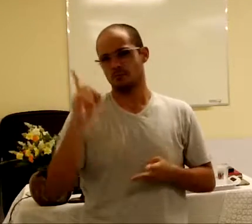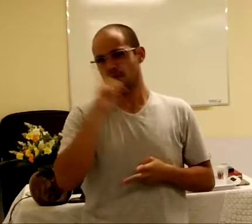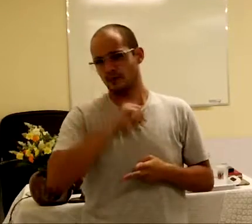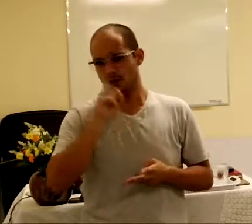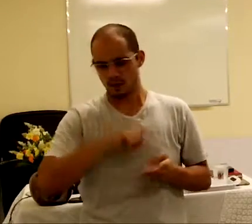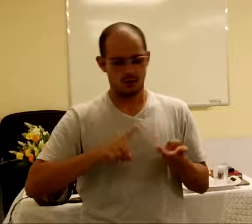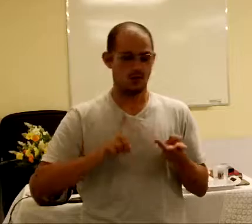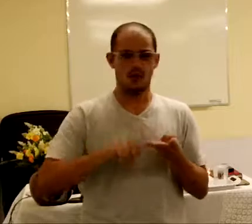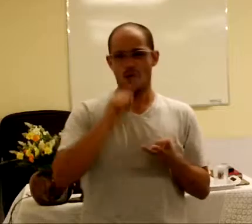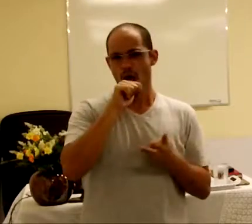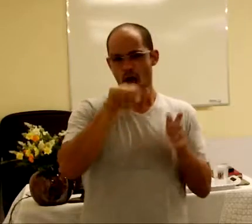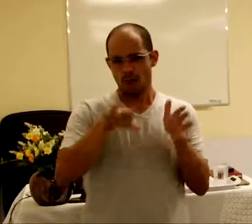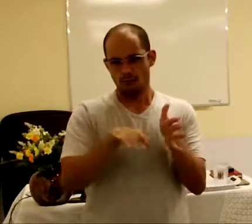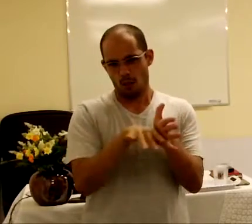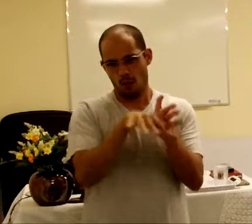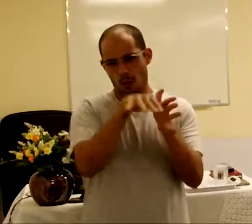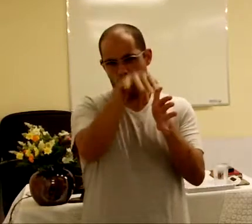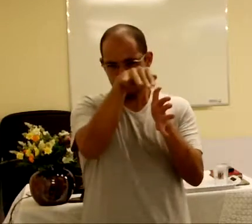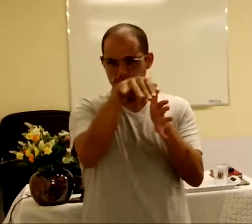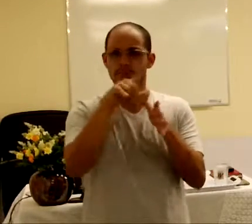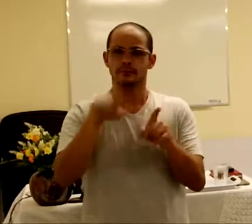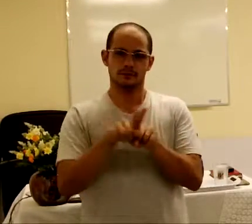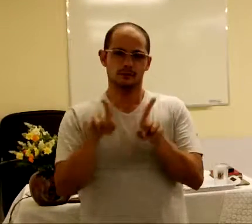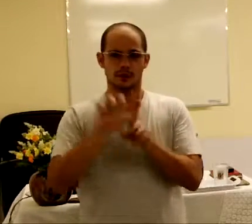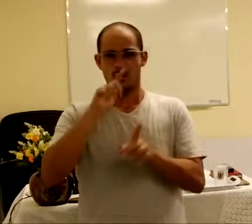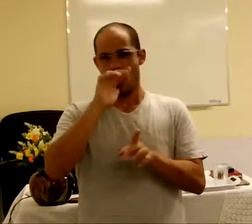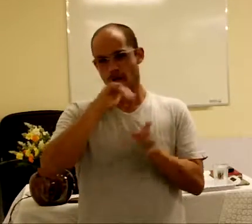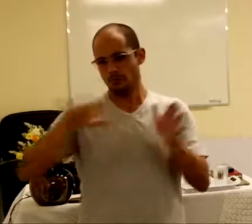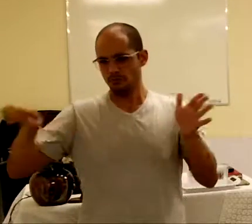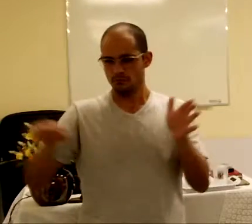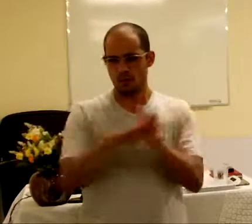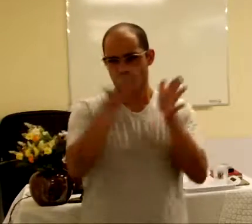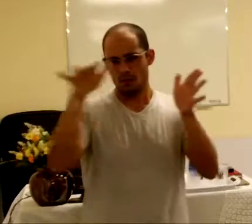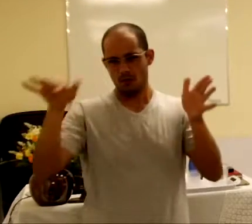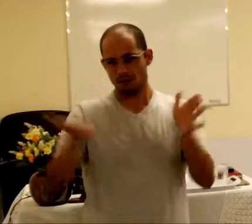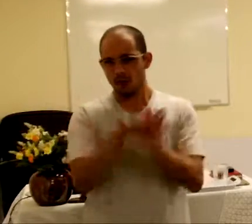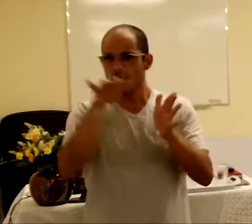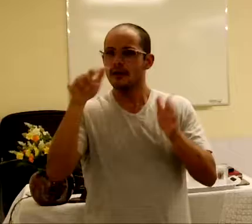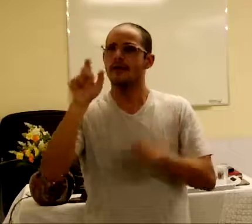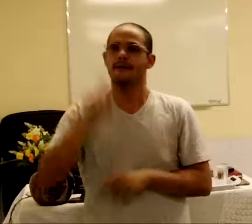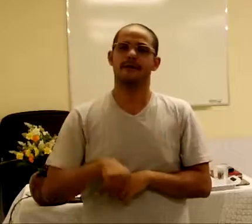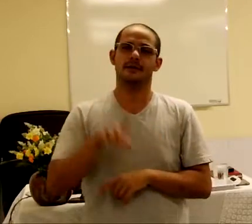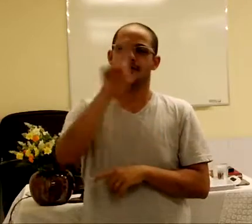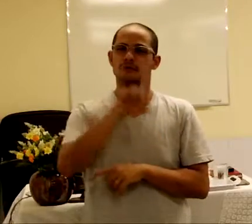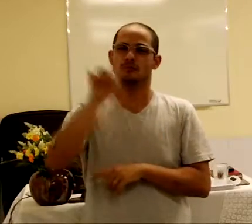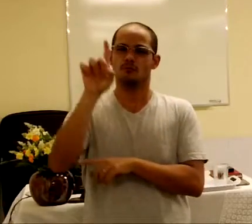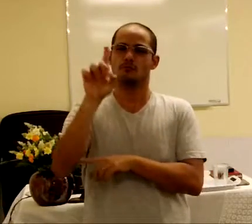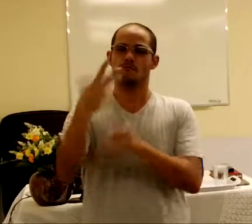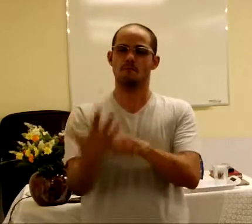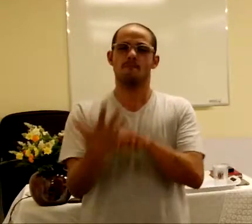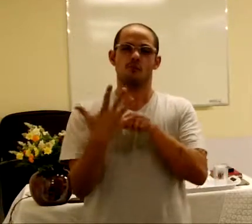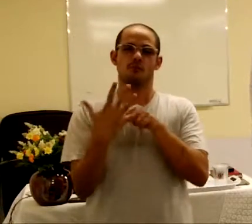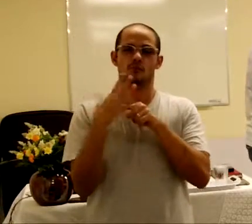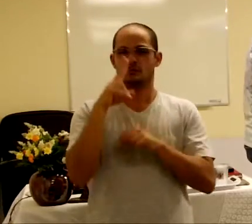terremotos, maremotos, enchentes. Né? É como se fosse uma reação divina, uma reação da natureza. Né? Há aqueles